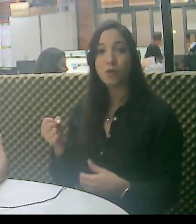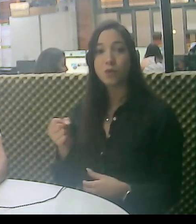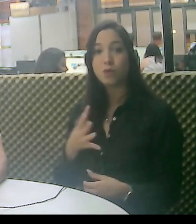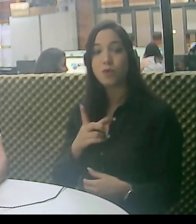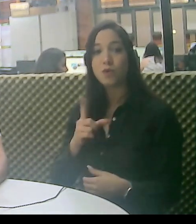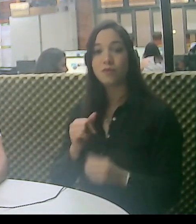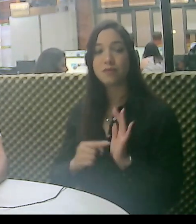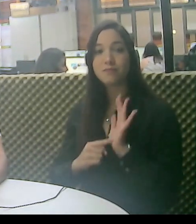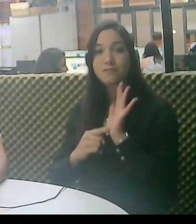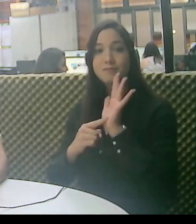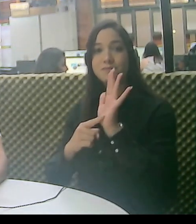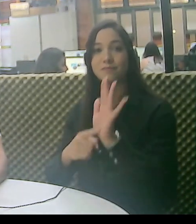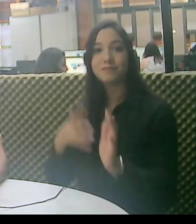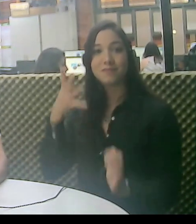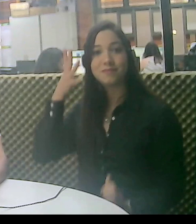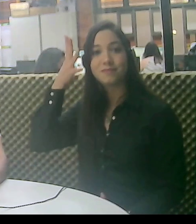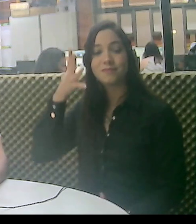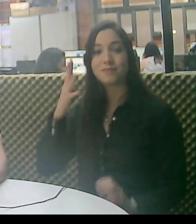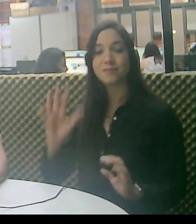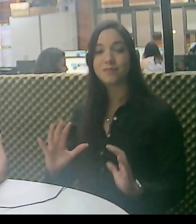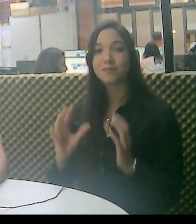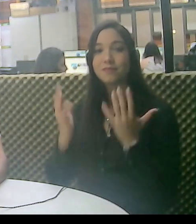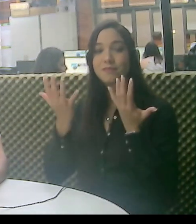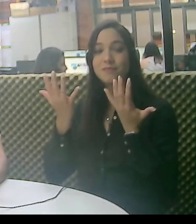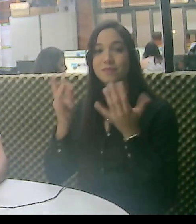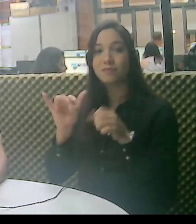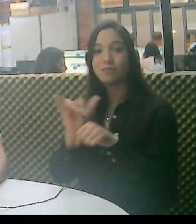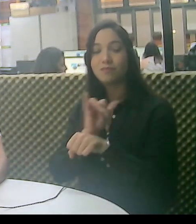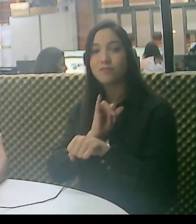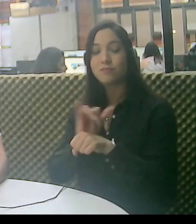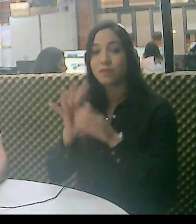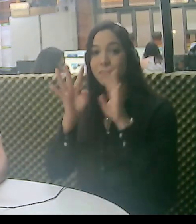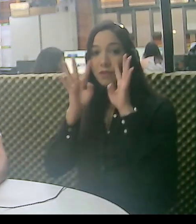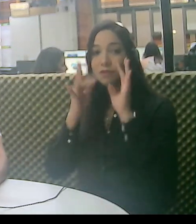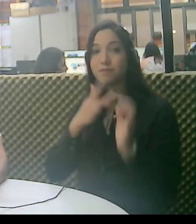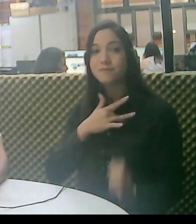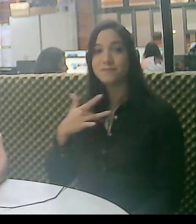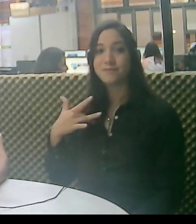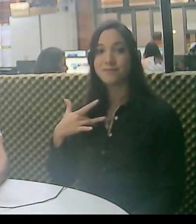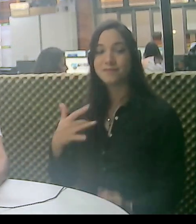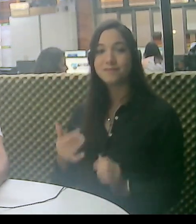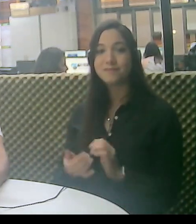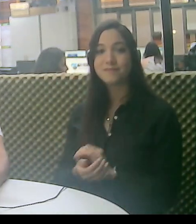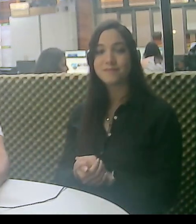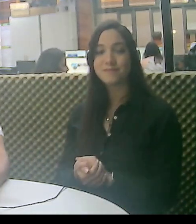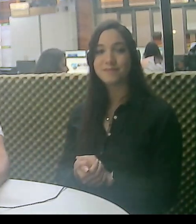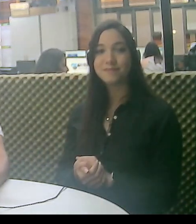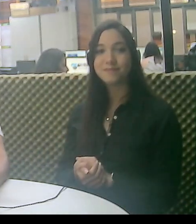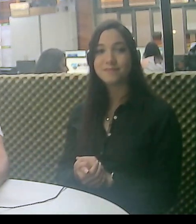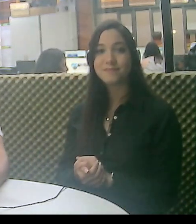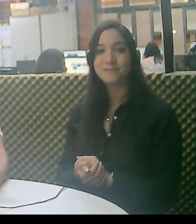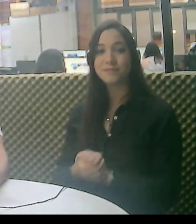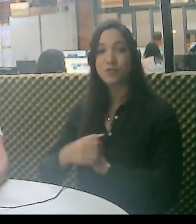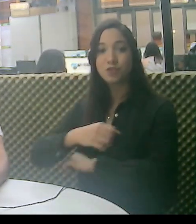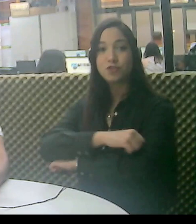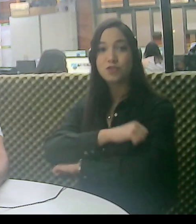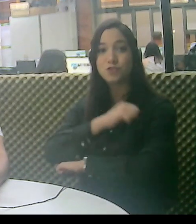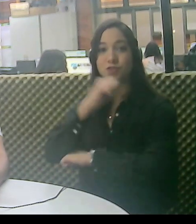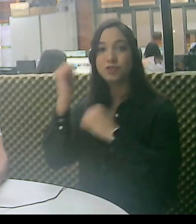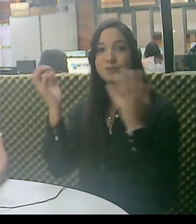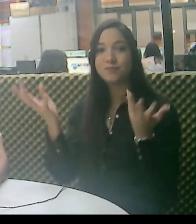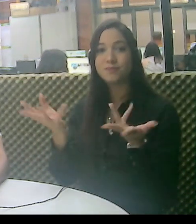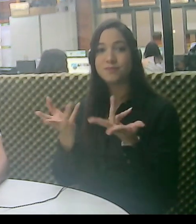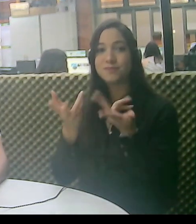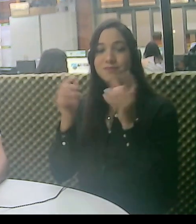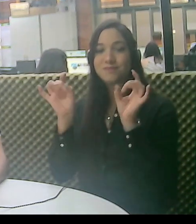cases apresentados na primeira conferência Planificação da Atenção à Saúde. Janelas Encantadas traz